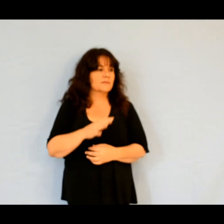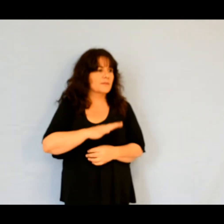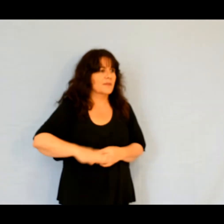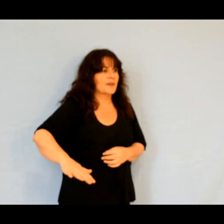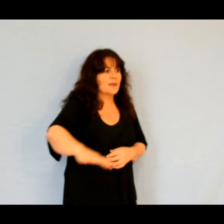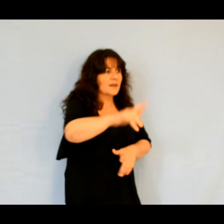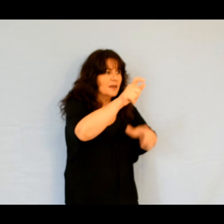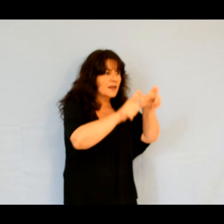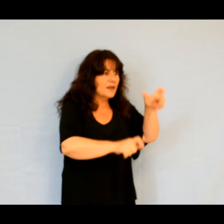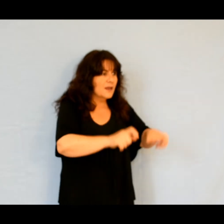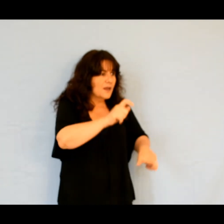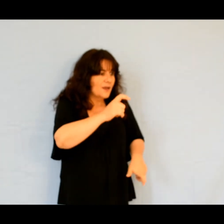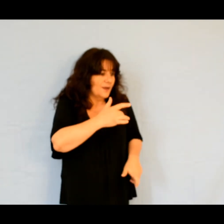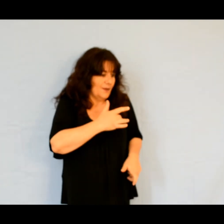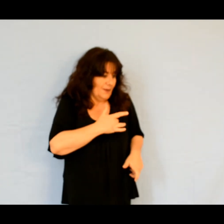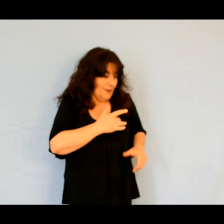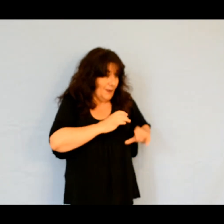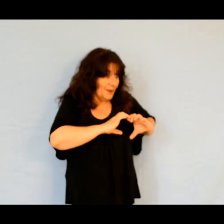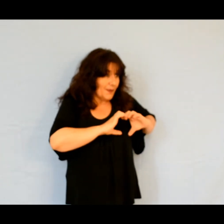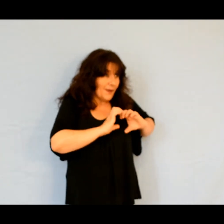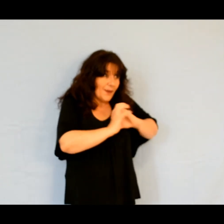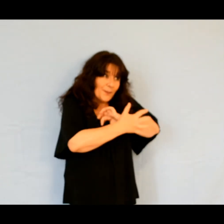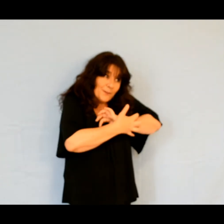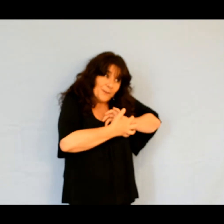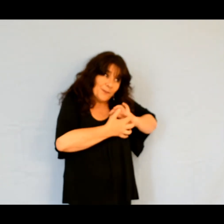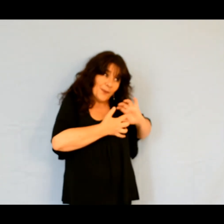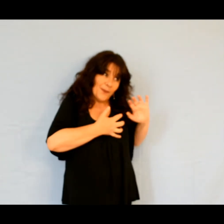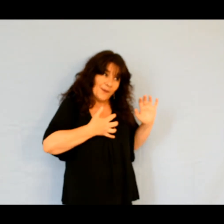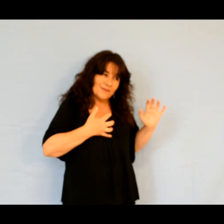cœur, car le royaume des cieux est à eux.